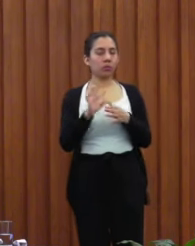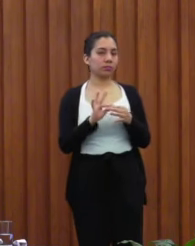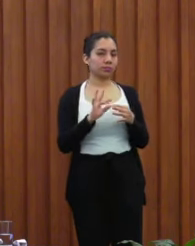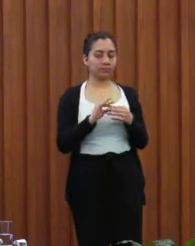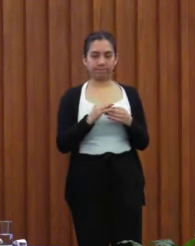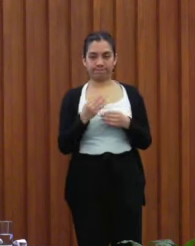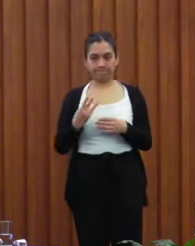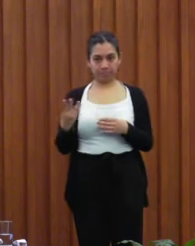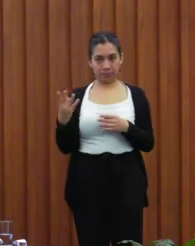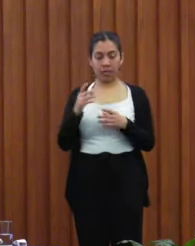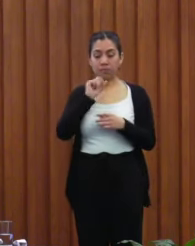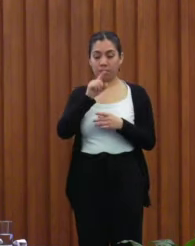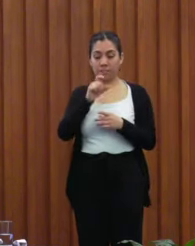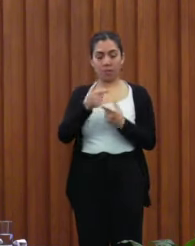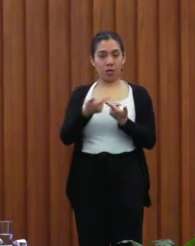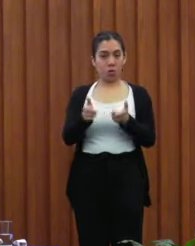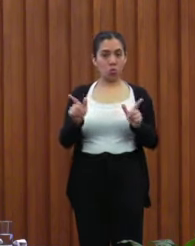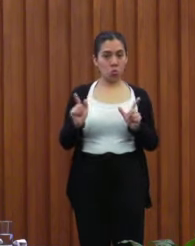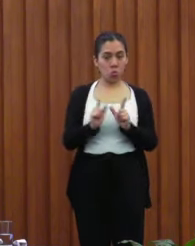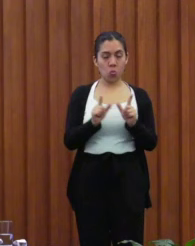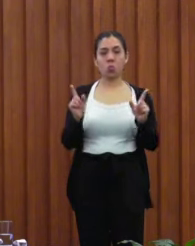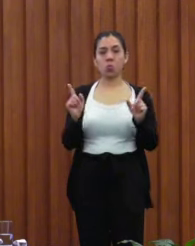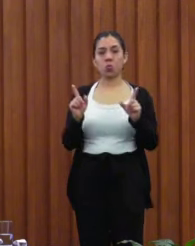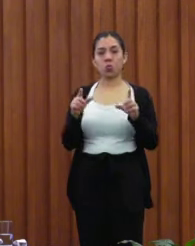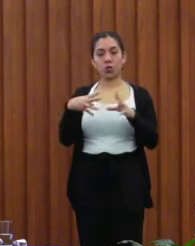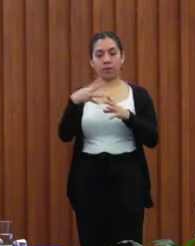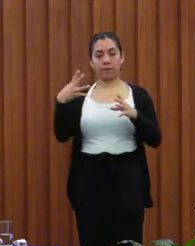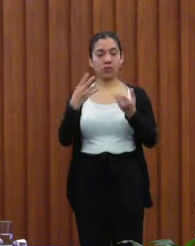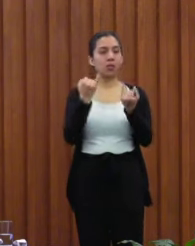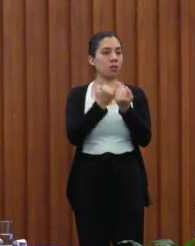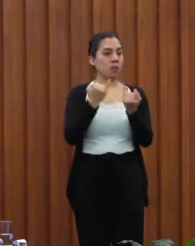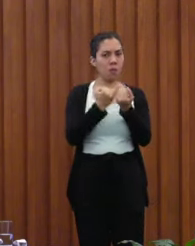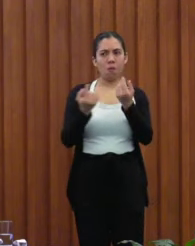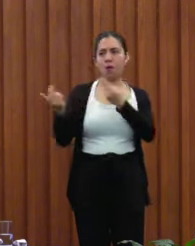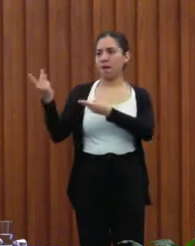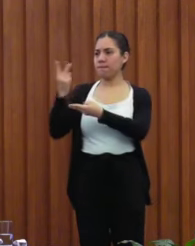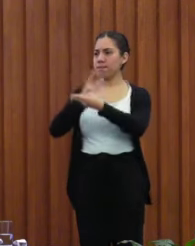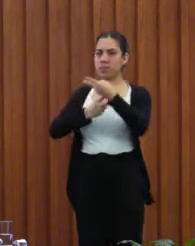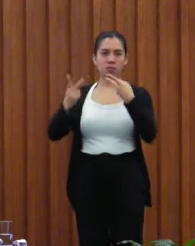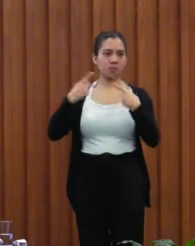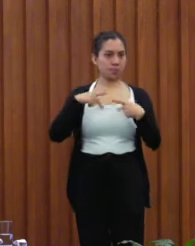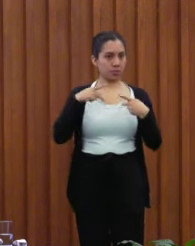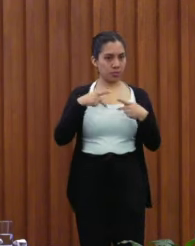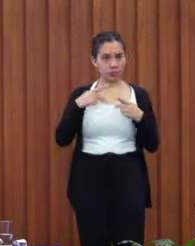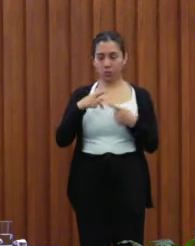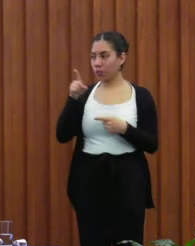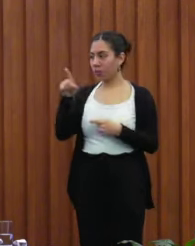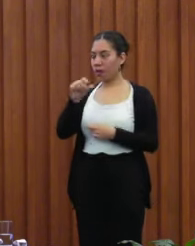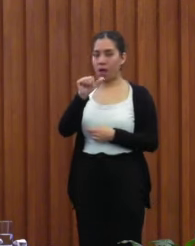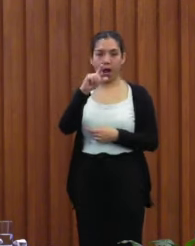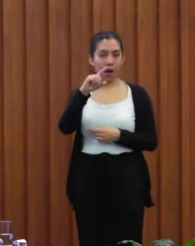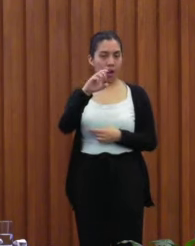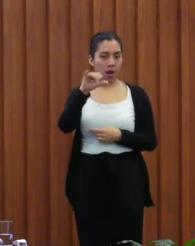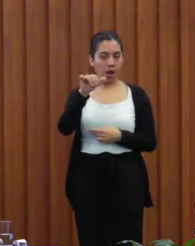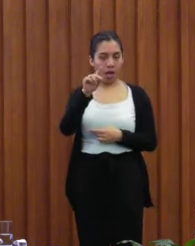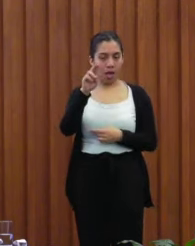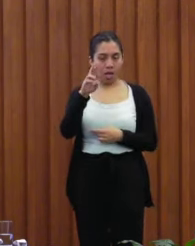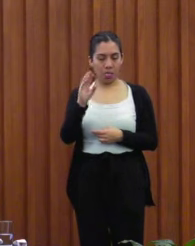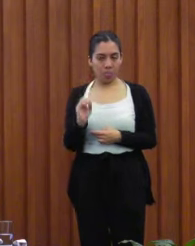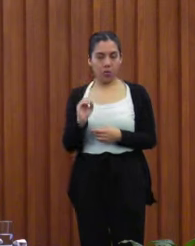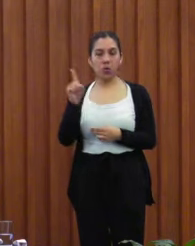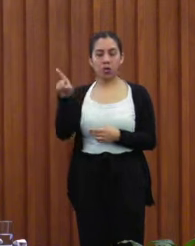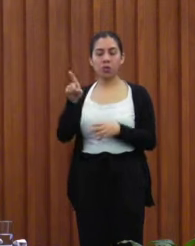decir que este grupo y muchas de las personas que están aquí, incluyendo Alejandro está en una iniciativa también de incidencia